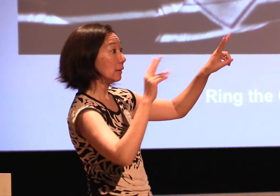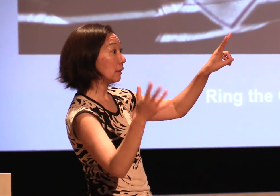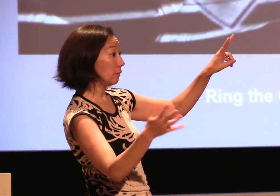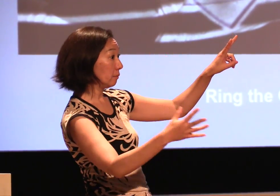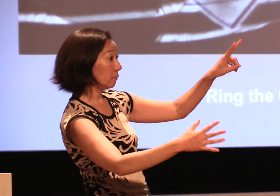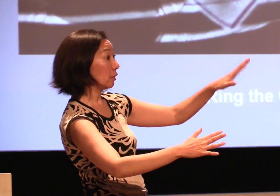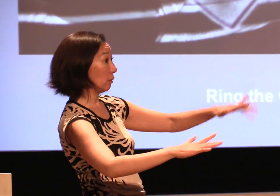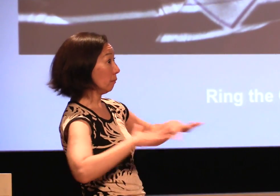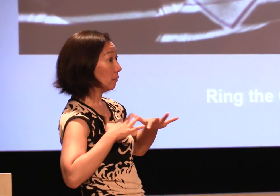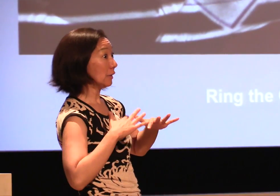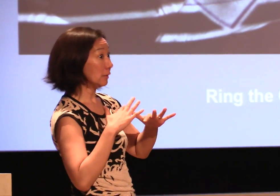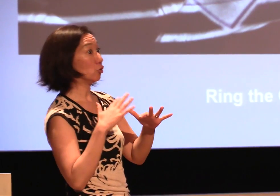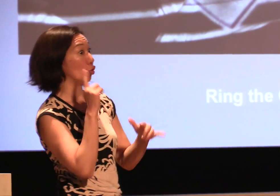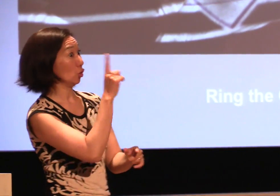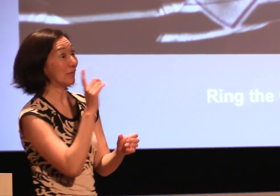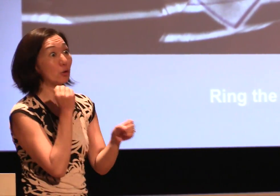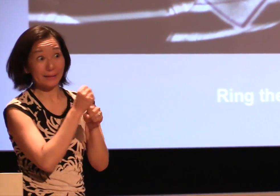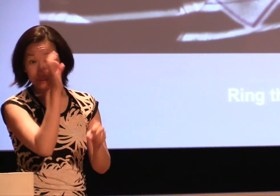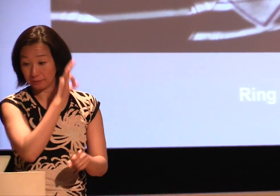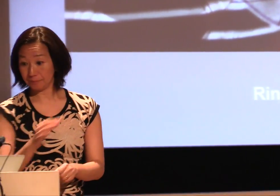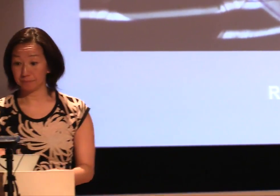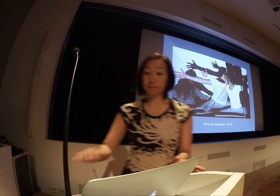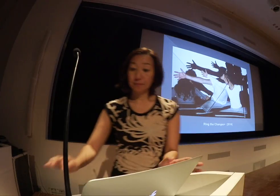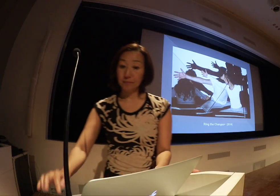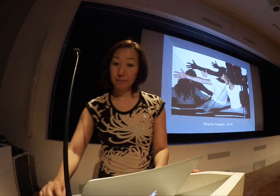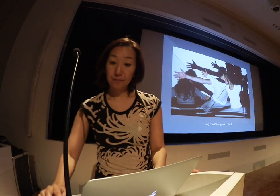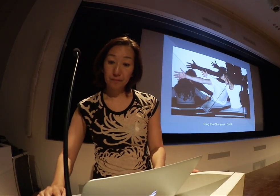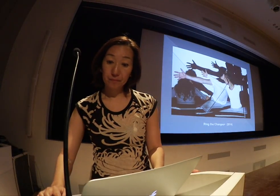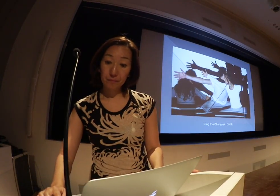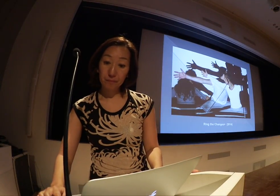して見て体験ができるようにいたします。